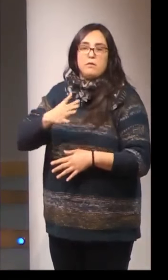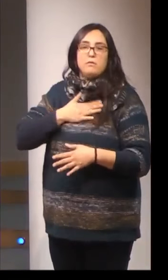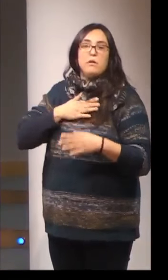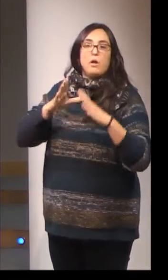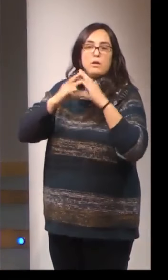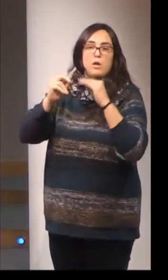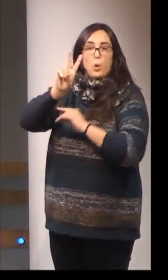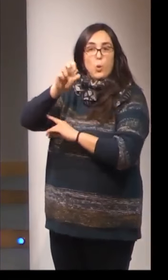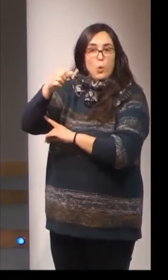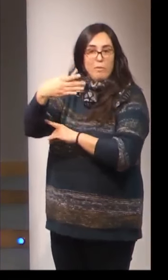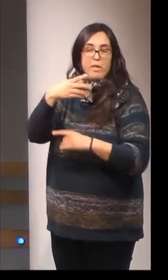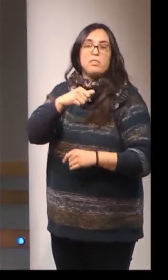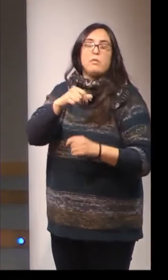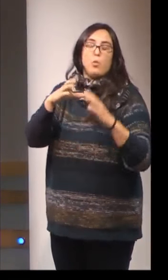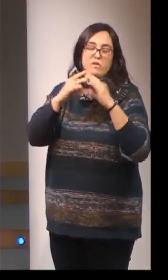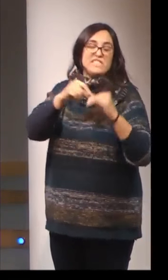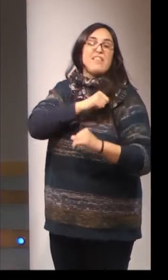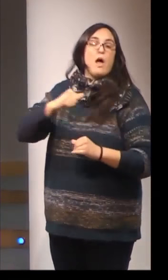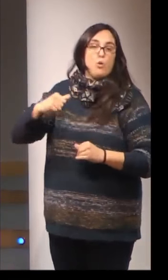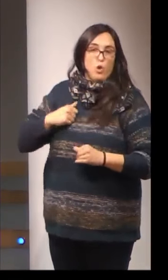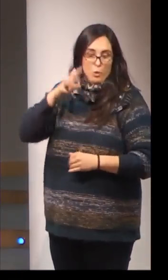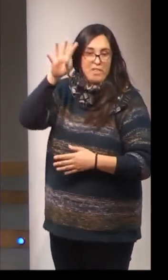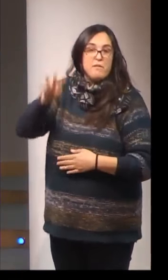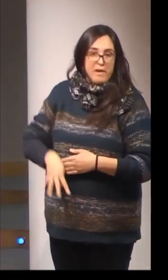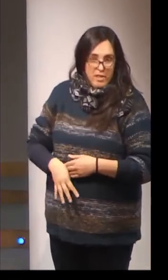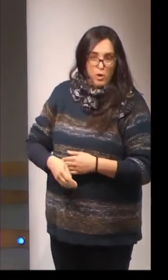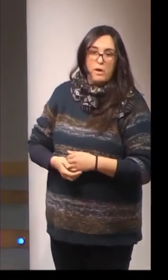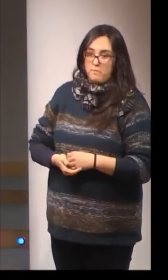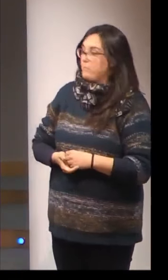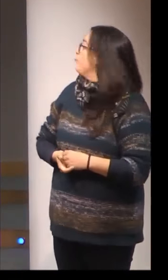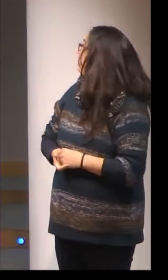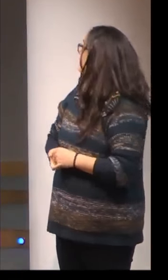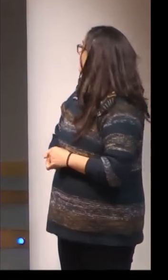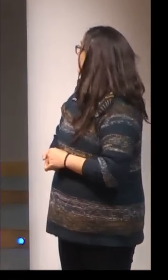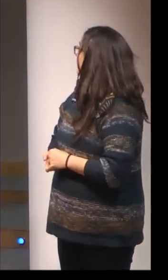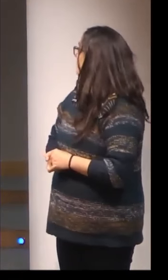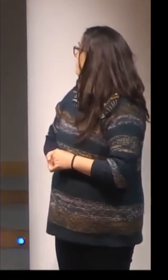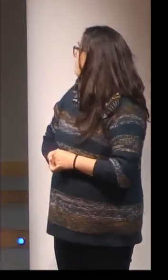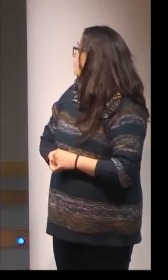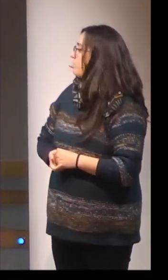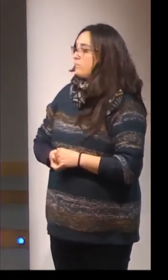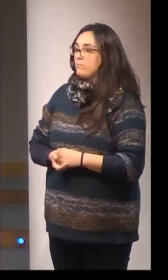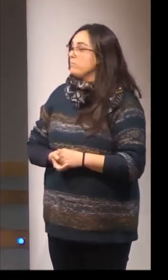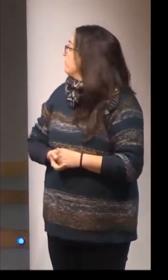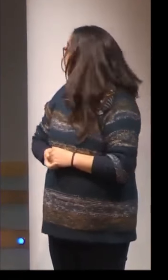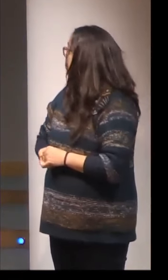Este proyecto lo lidera la Universidad Autónoma de Barcelona, la UAP.